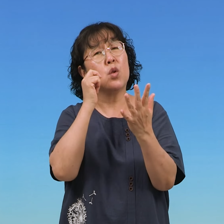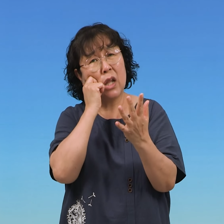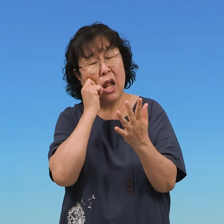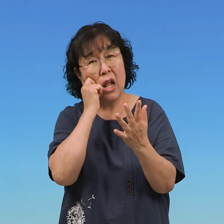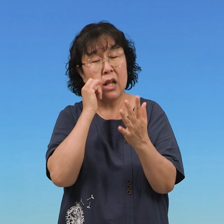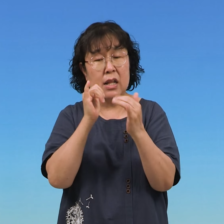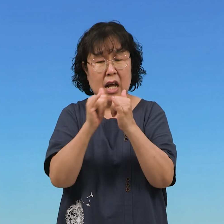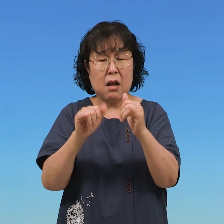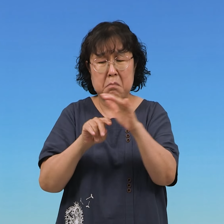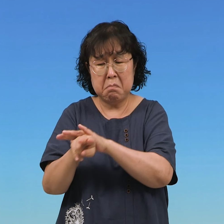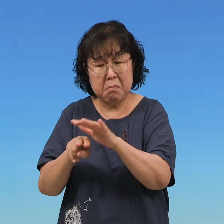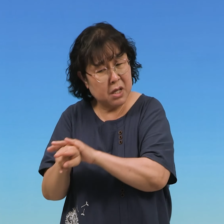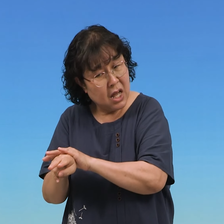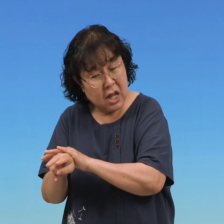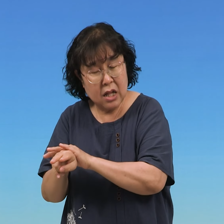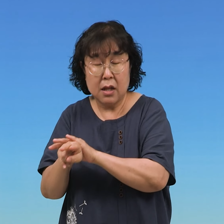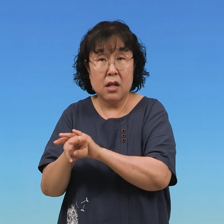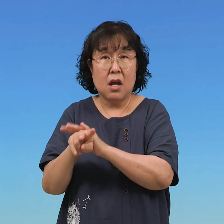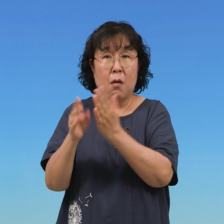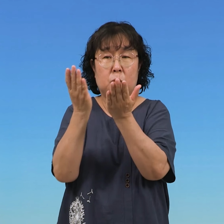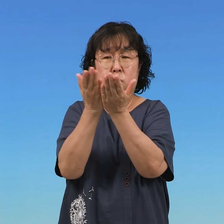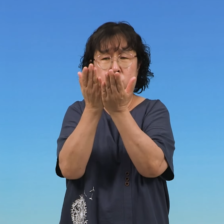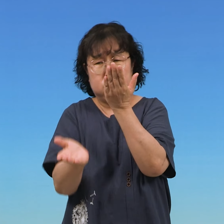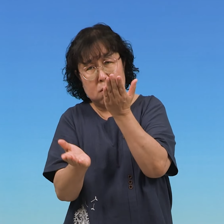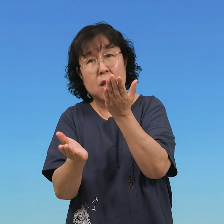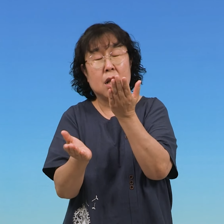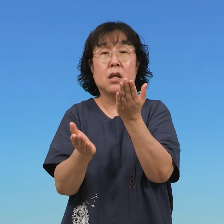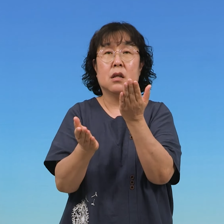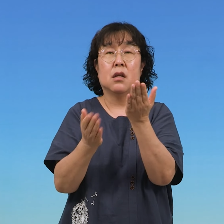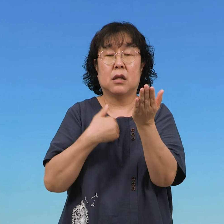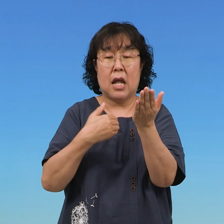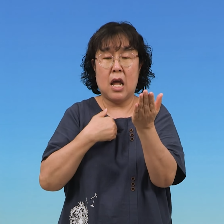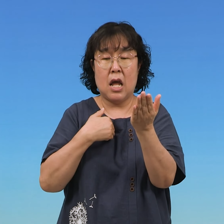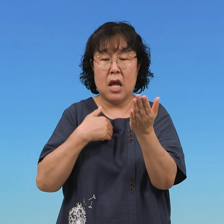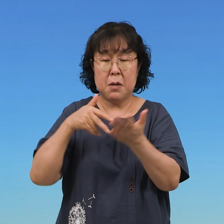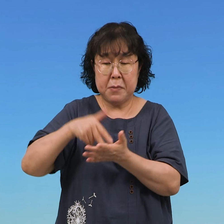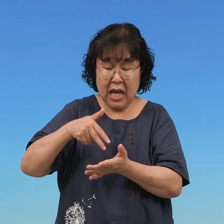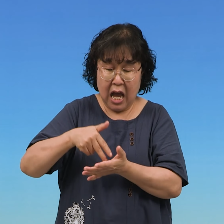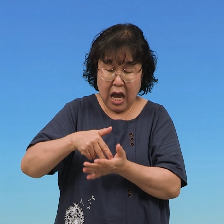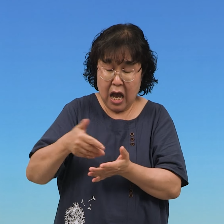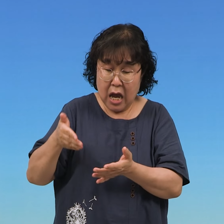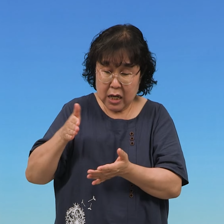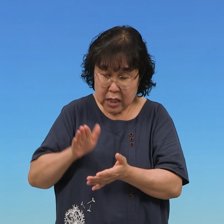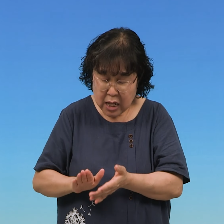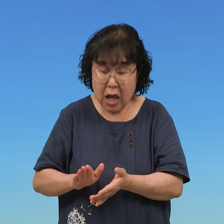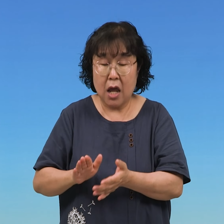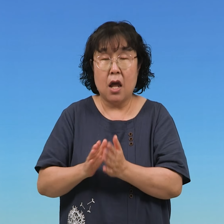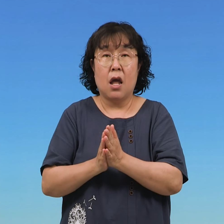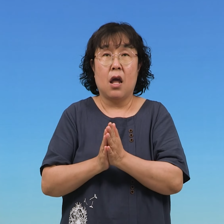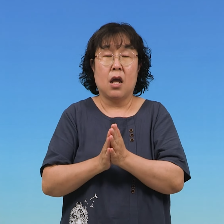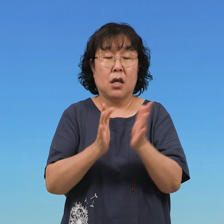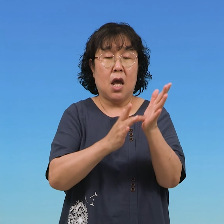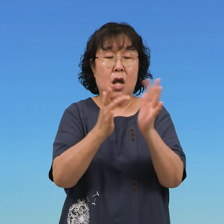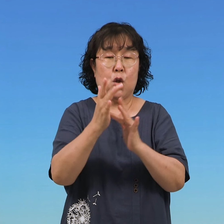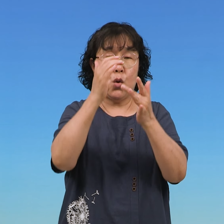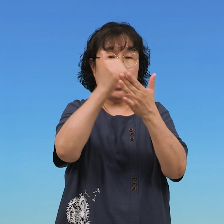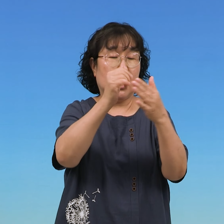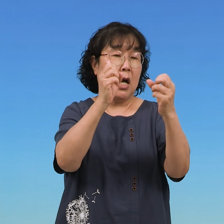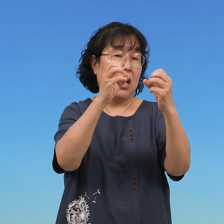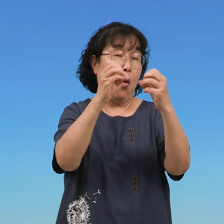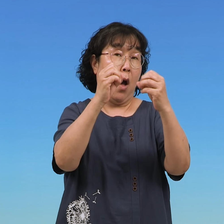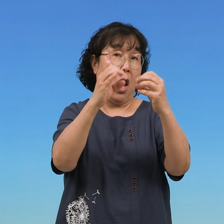만나지 못하는 뭔가 어긋나버린 인생이 되었는데 이분과 대화를 하다가 보니까 주님이시죠.